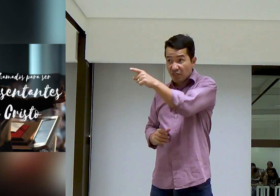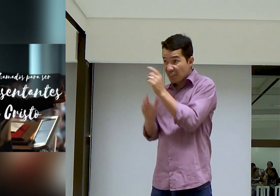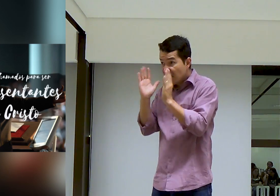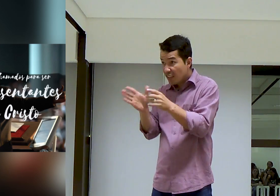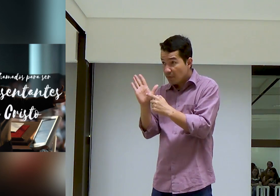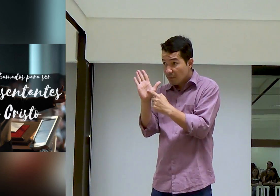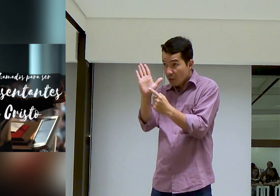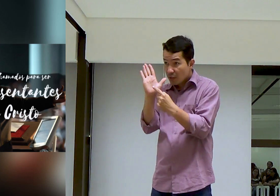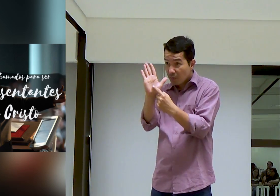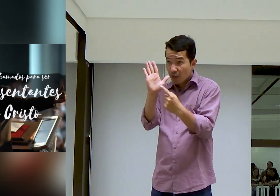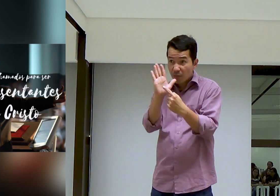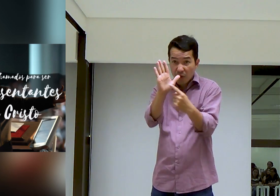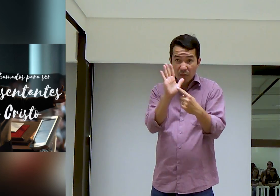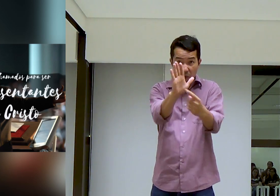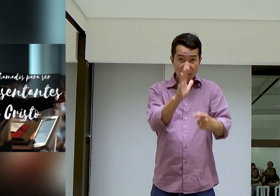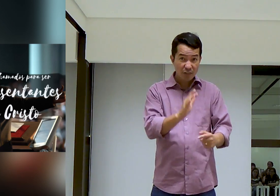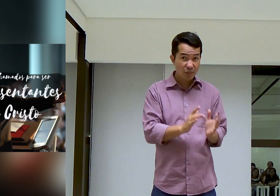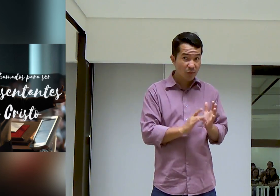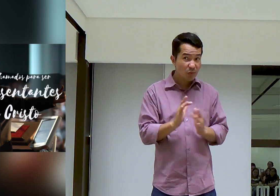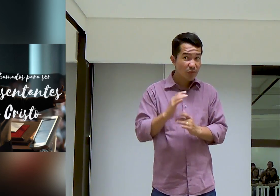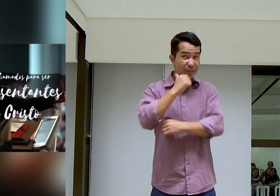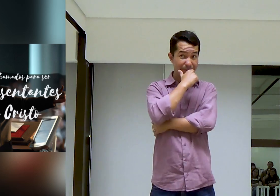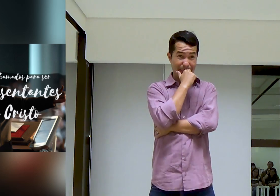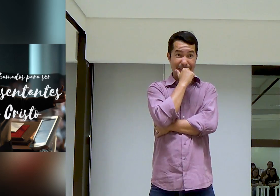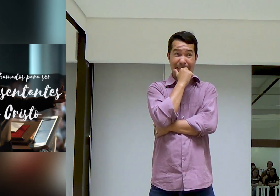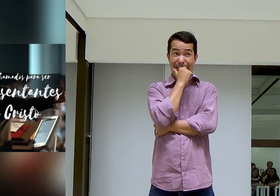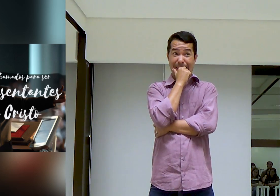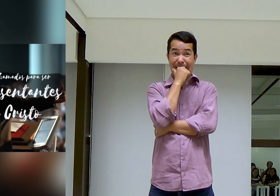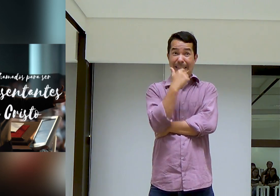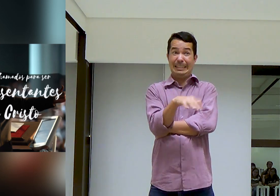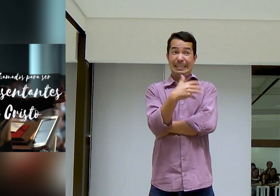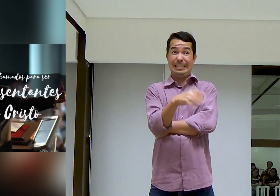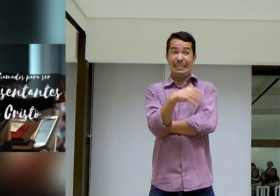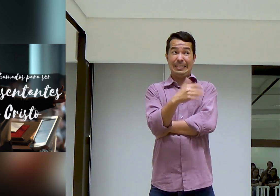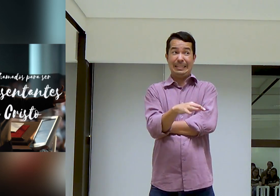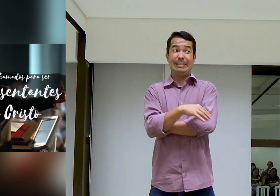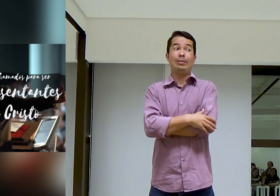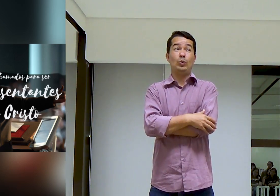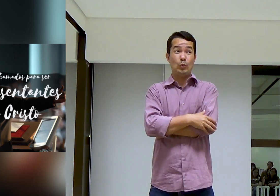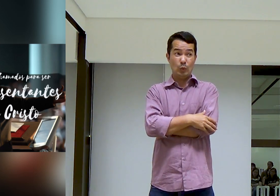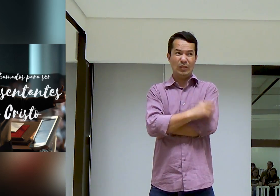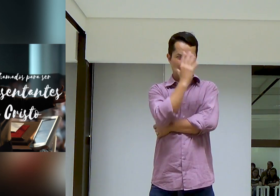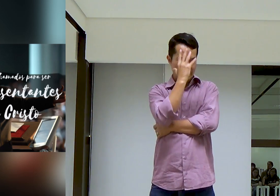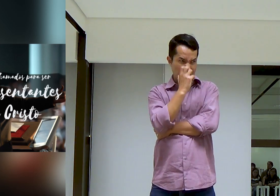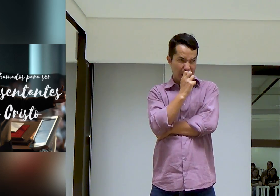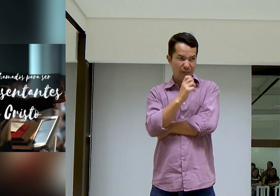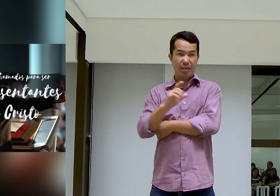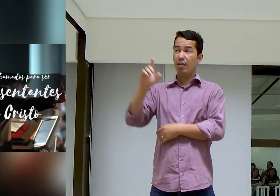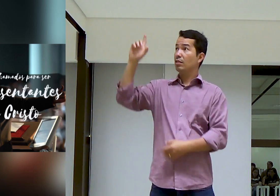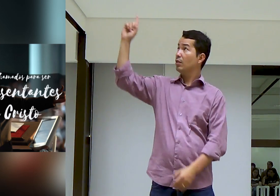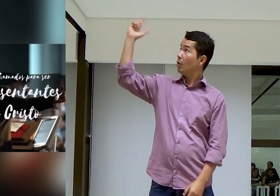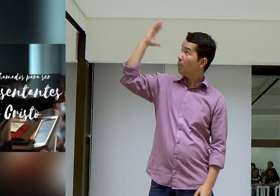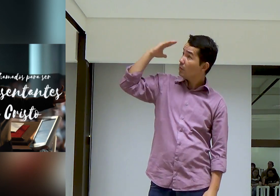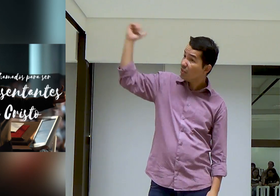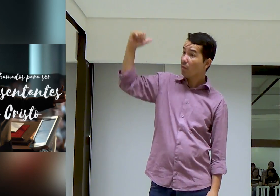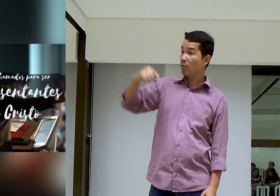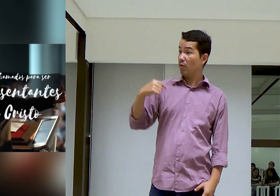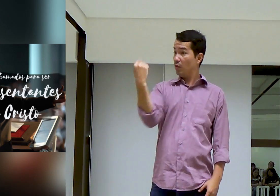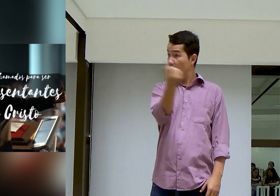Jesus. Agora, e você? Você tem mostrado Jesus? É? Pesado isso, sério, hein?